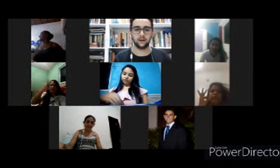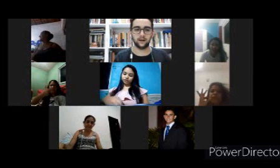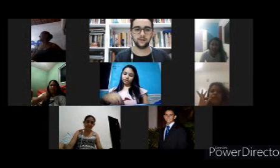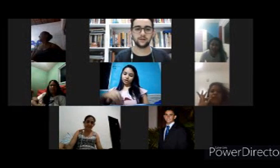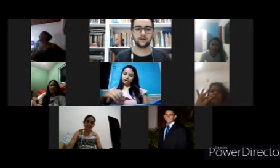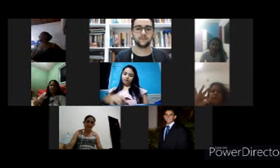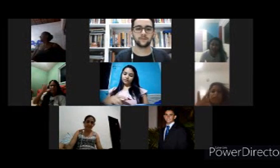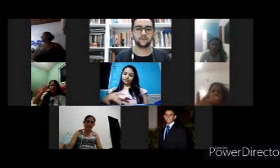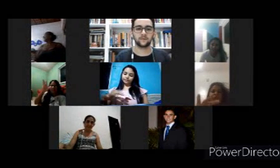Leite.